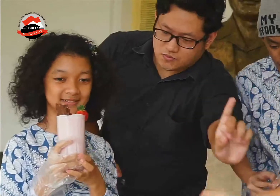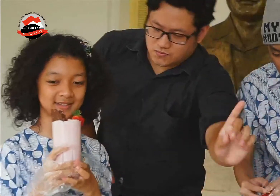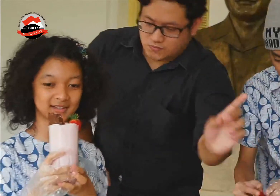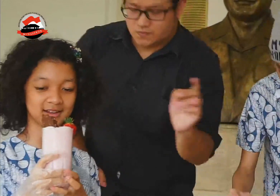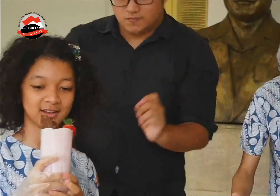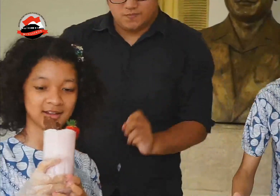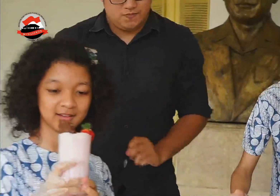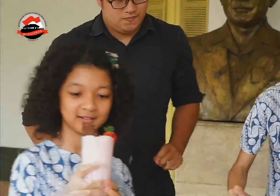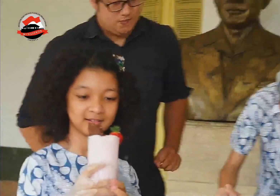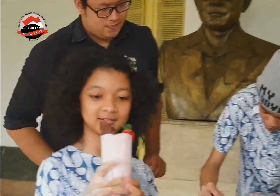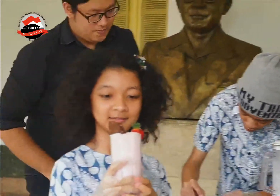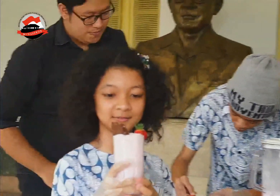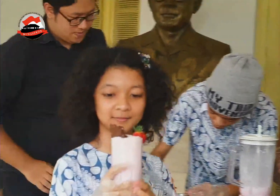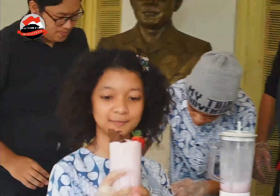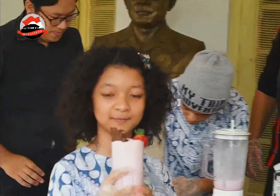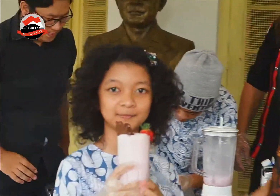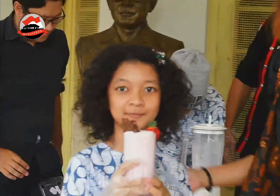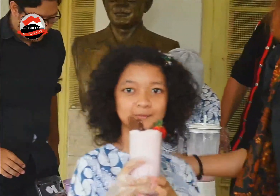ya.